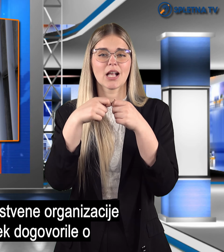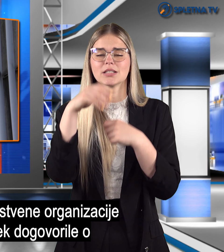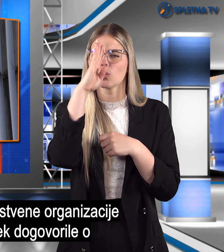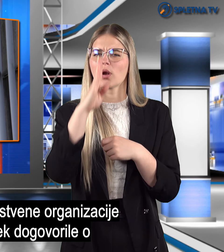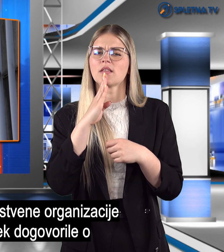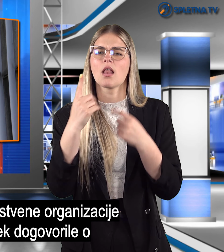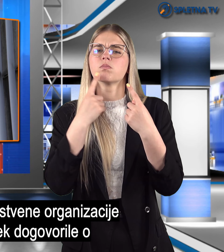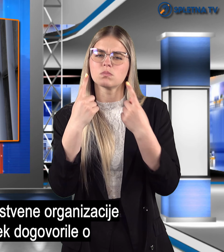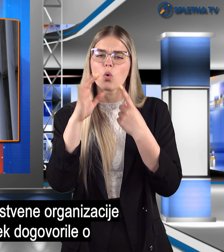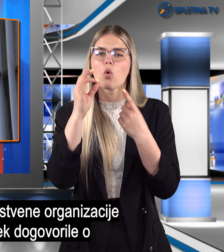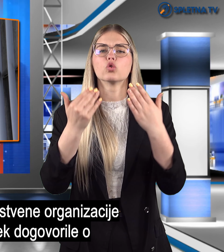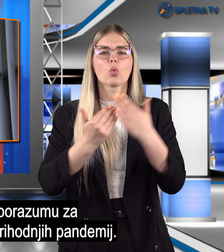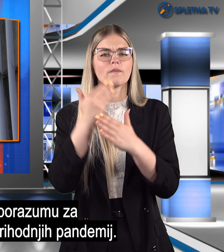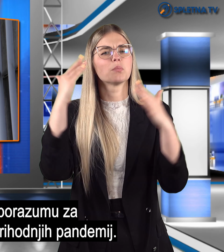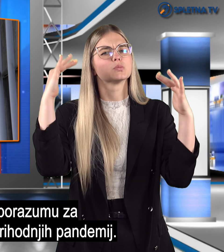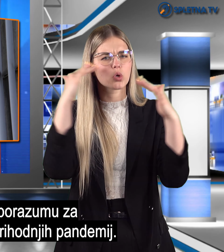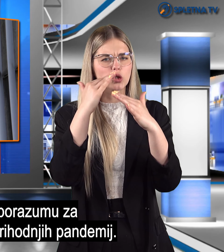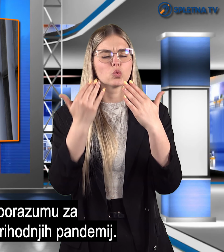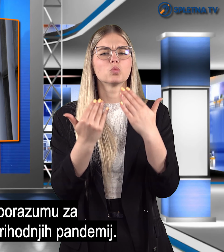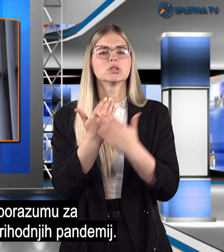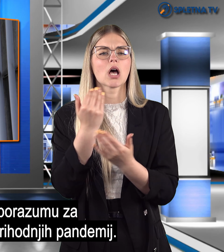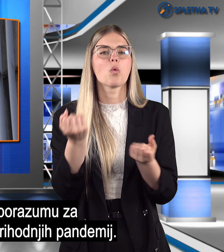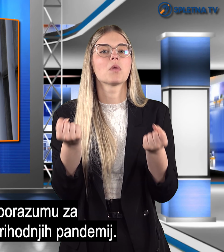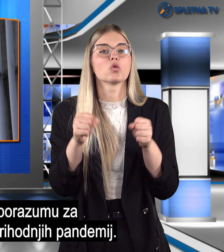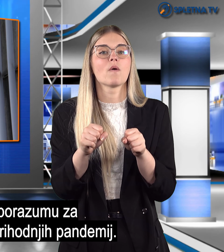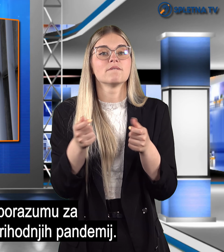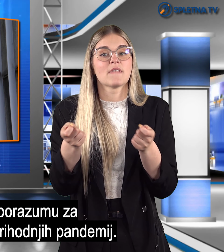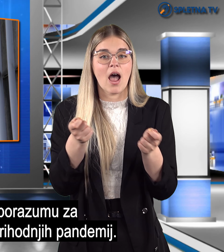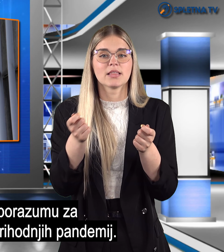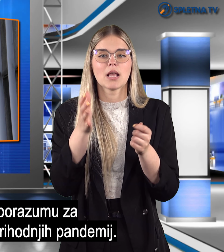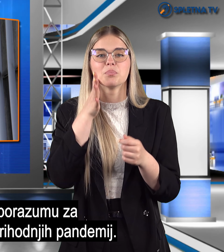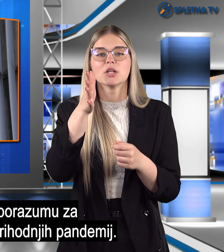ponedeljek dogovorile o novem sporazumu za obvladovanje prihodnjih pandemij.